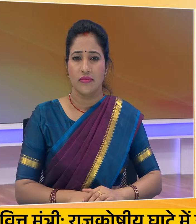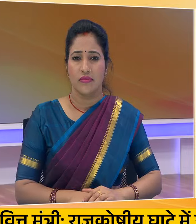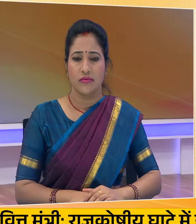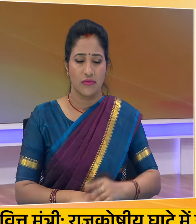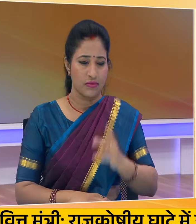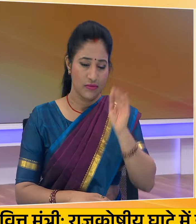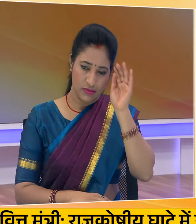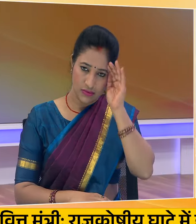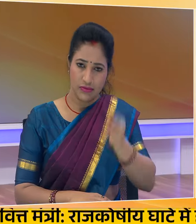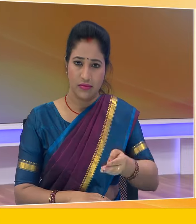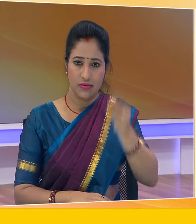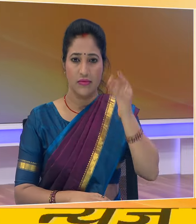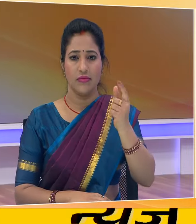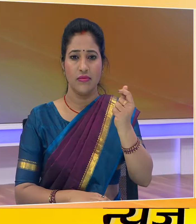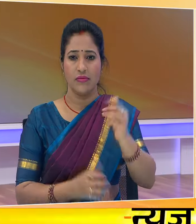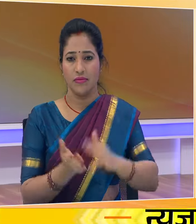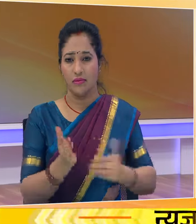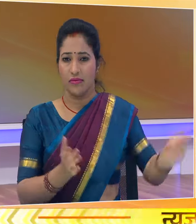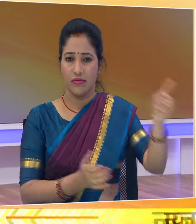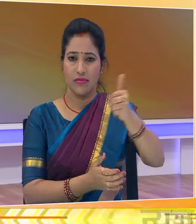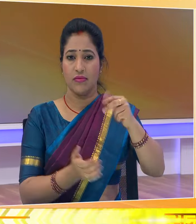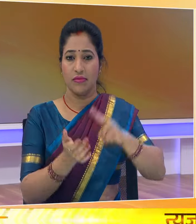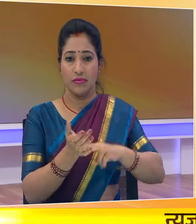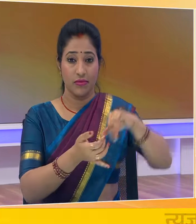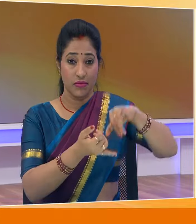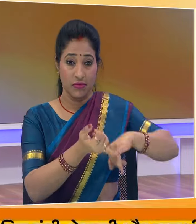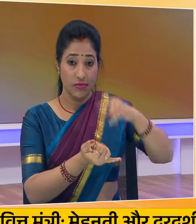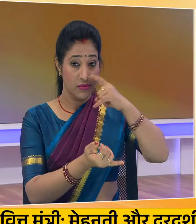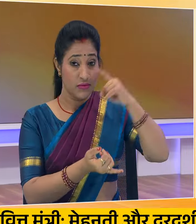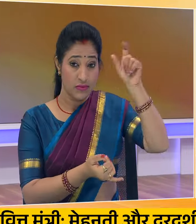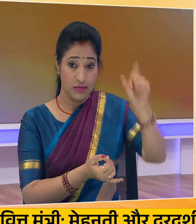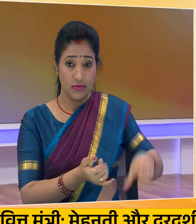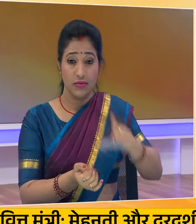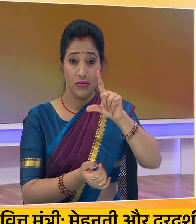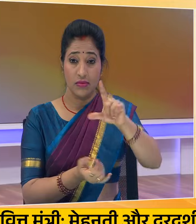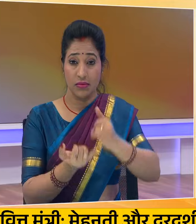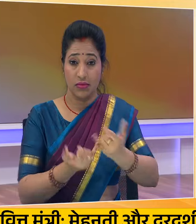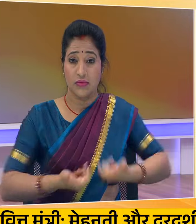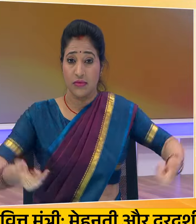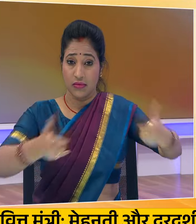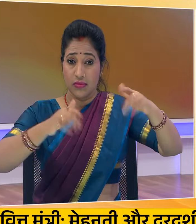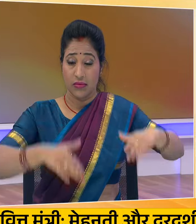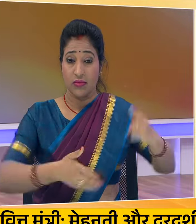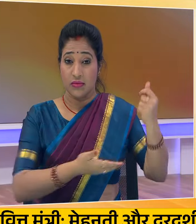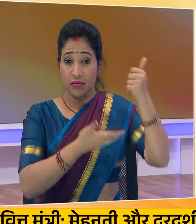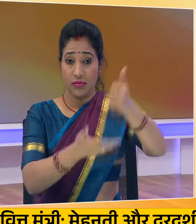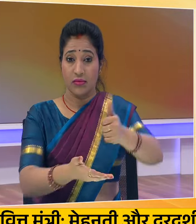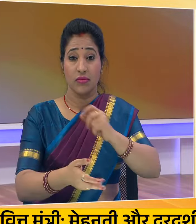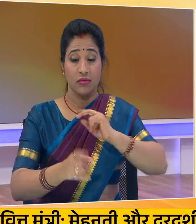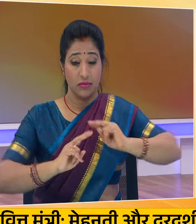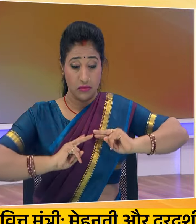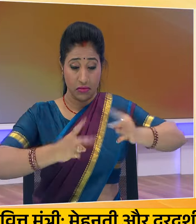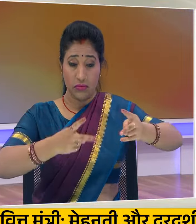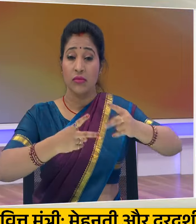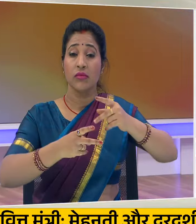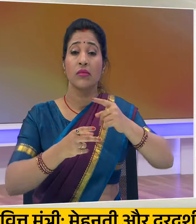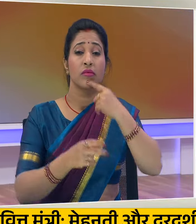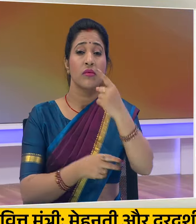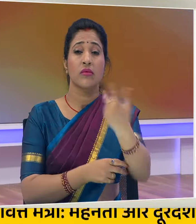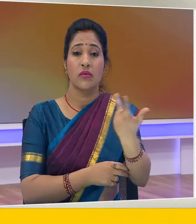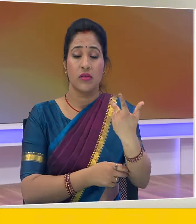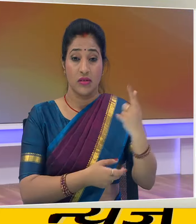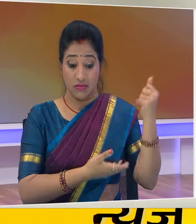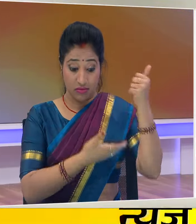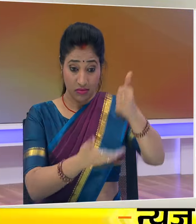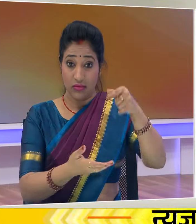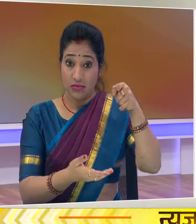अगली खबर, वित्त मंत्री निर्मला सीतारमण ने लोकसभा में बजट पर चर्चा का जवाब देते हुए कहा कि ये